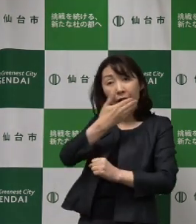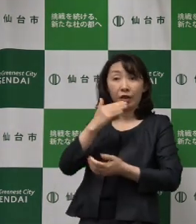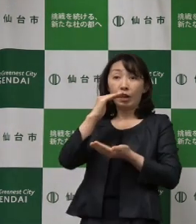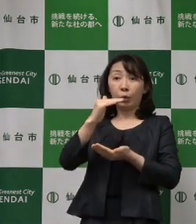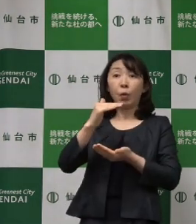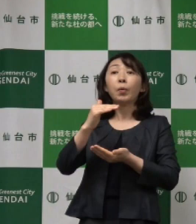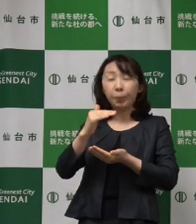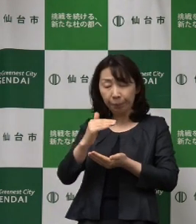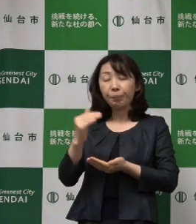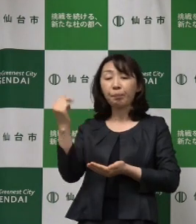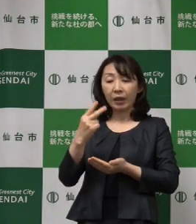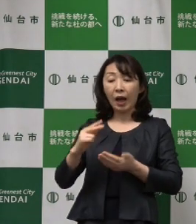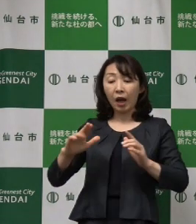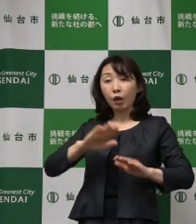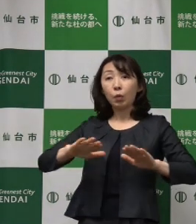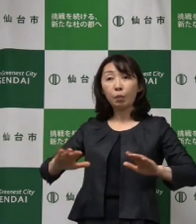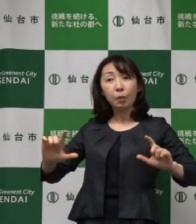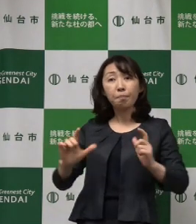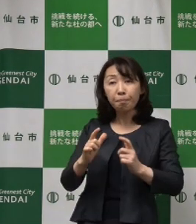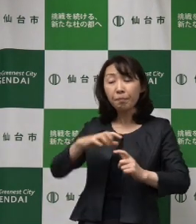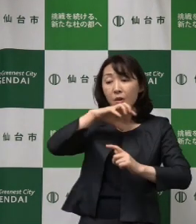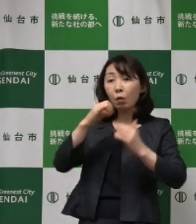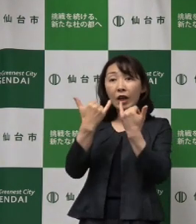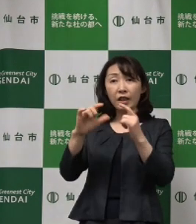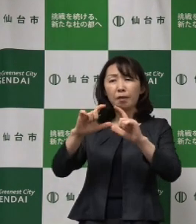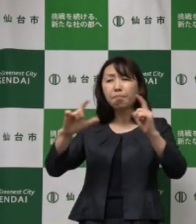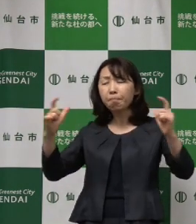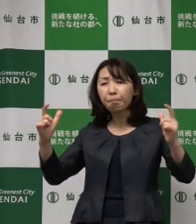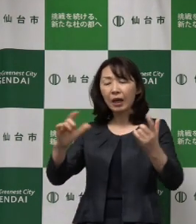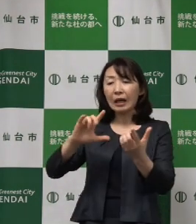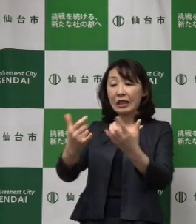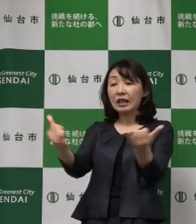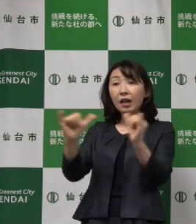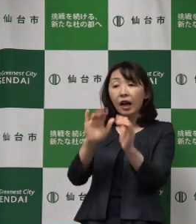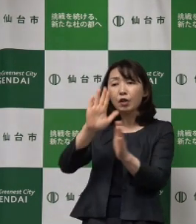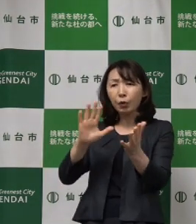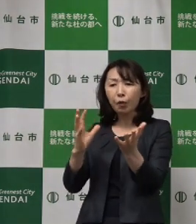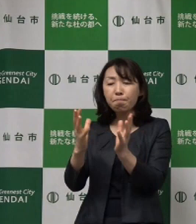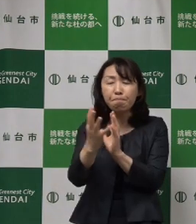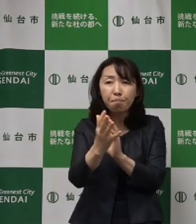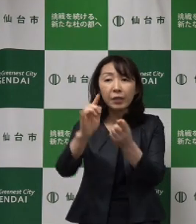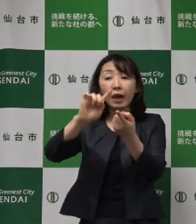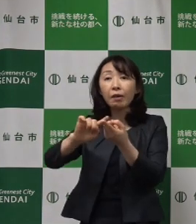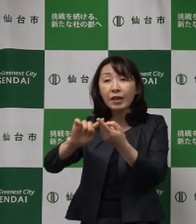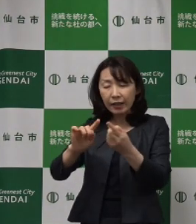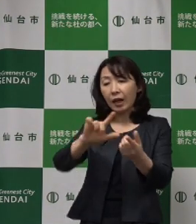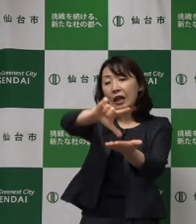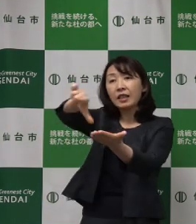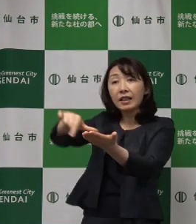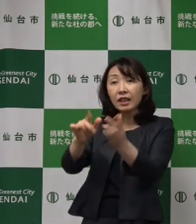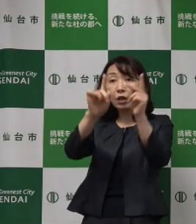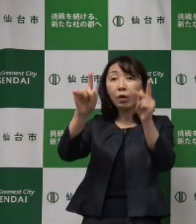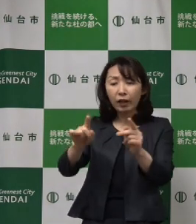で少子高齢化の進展など社会情勢の変化に伴って地域の抱える課題というのは複雑さ多